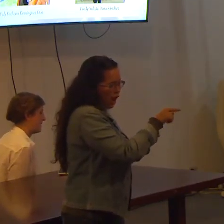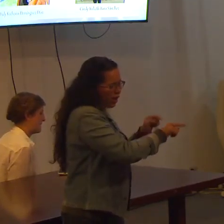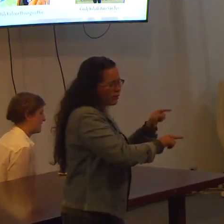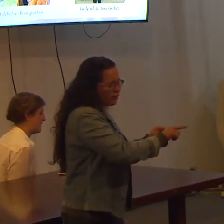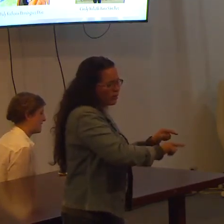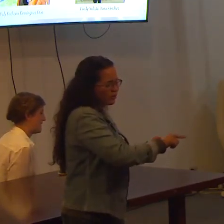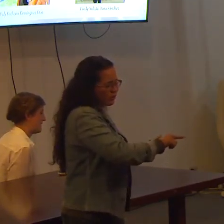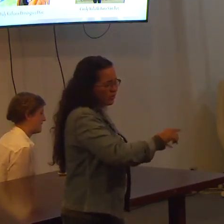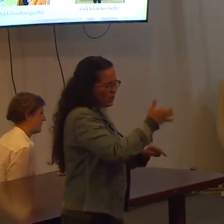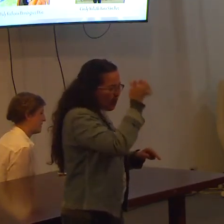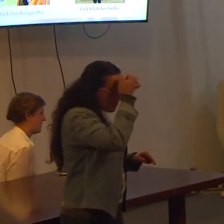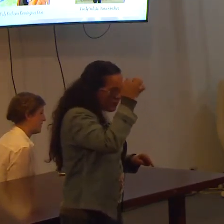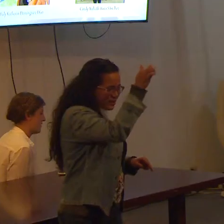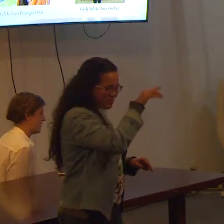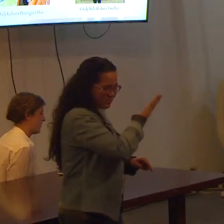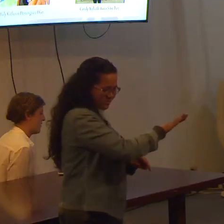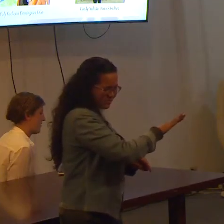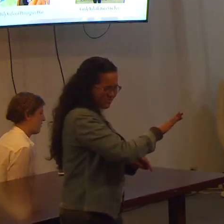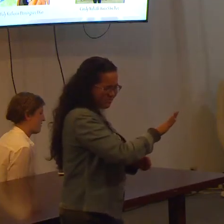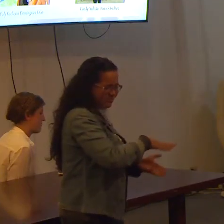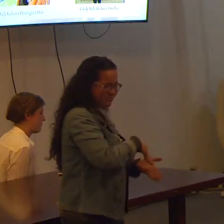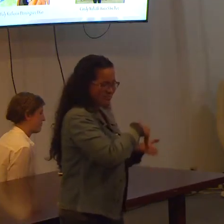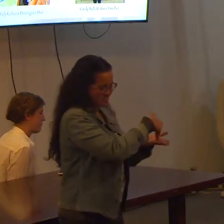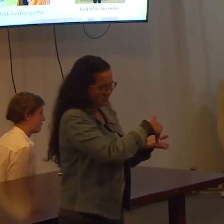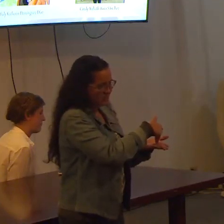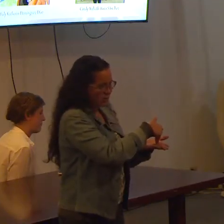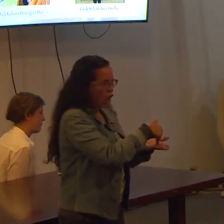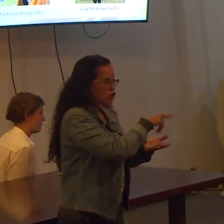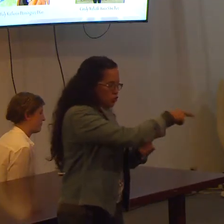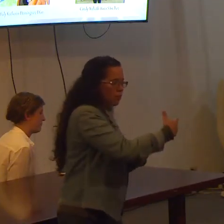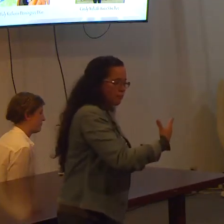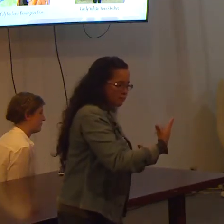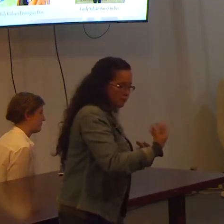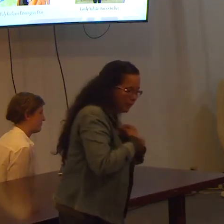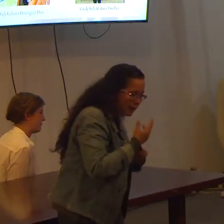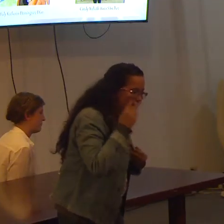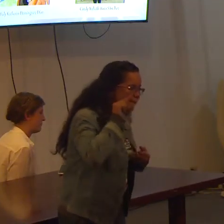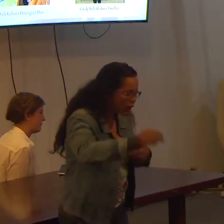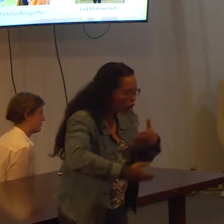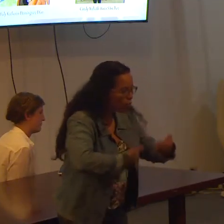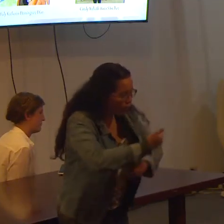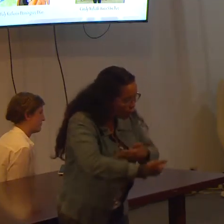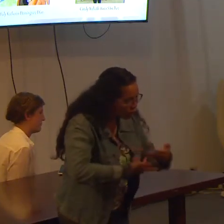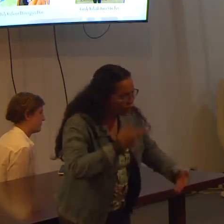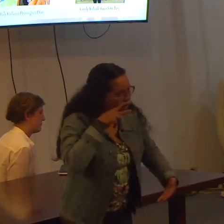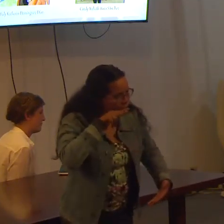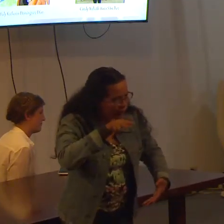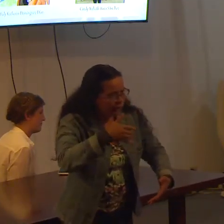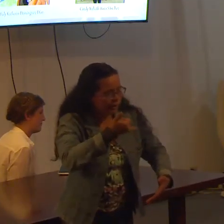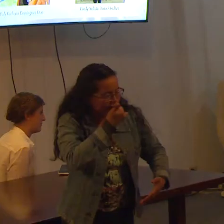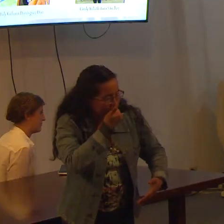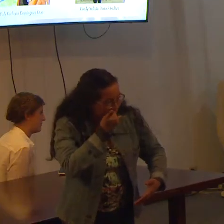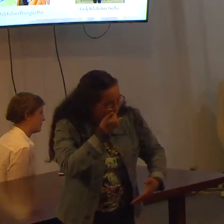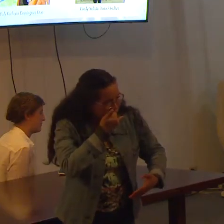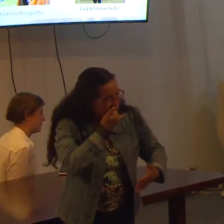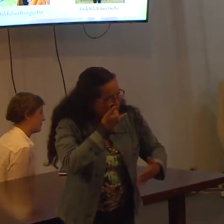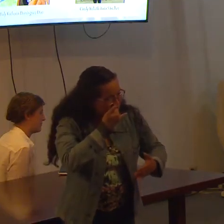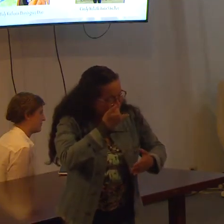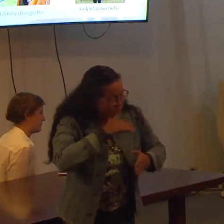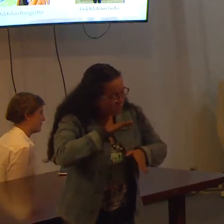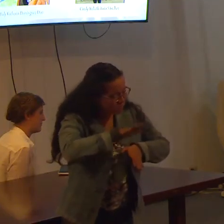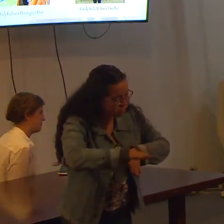de algunos de los profesionales que, a pesar de que vieron todo el proceso, a pesar de que vieron como esos avances que